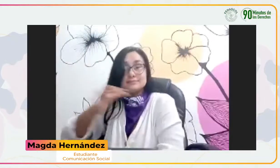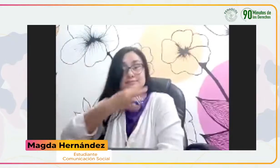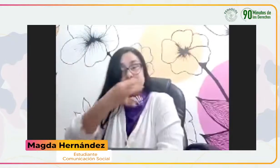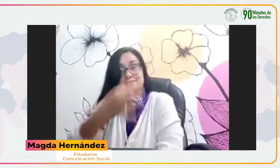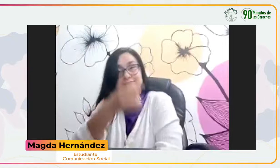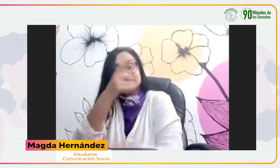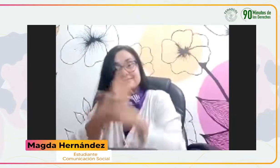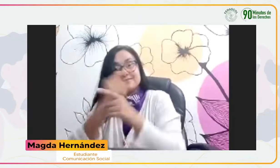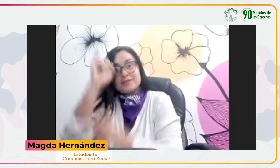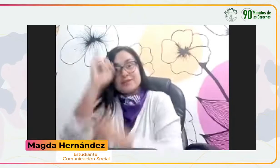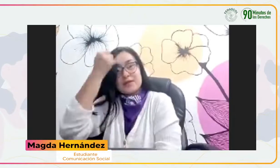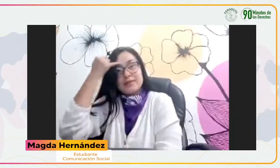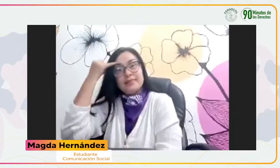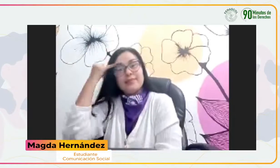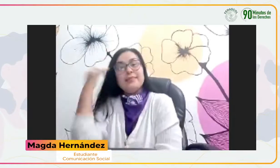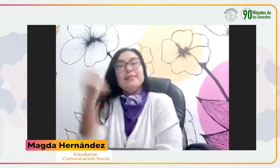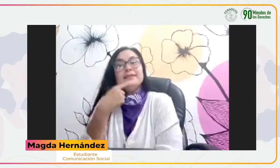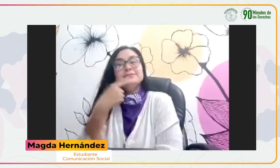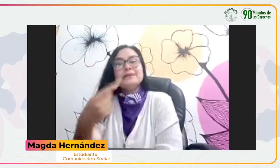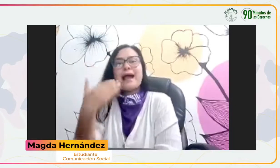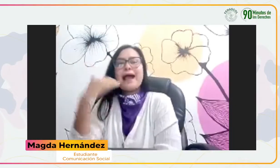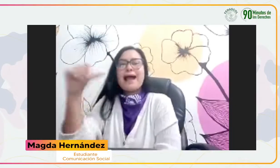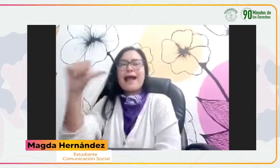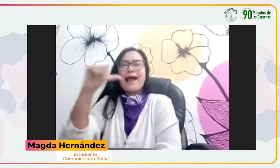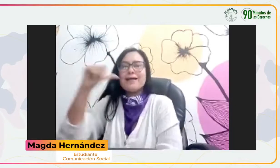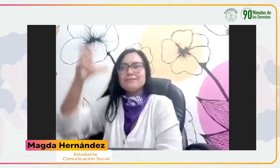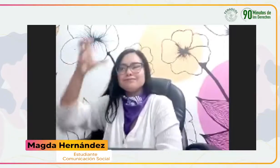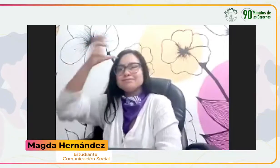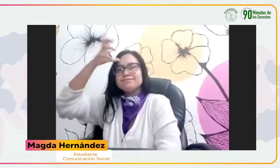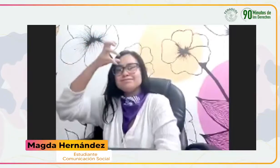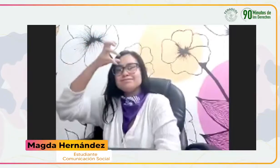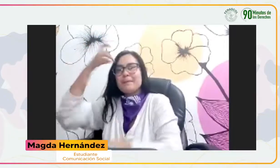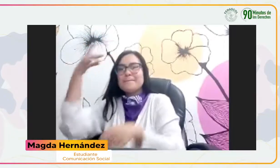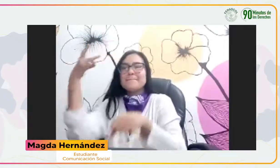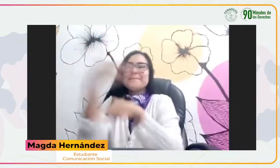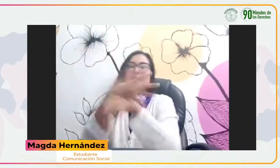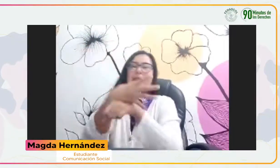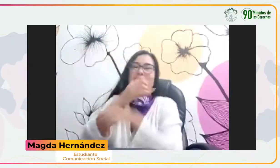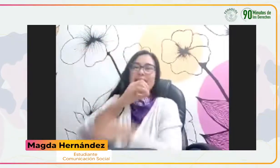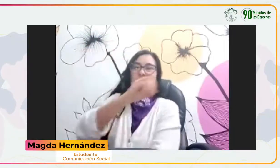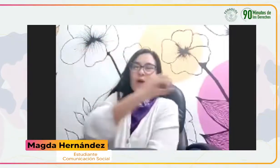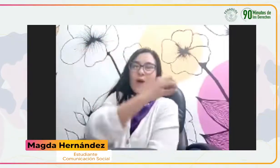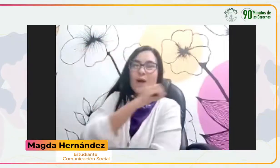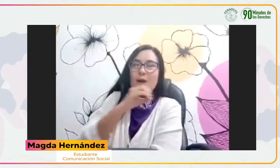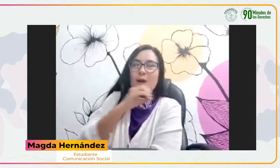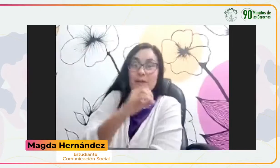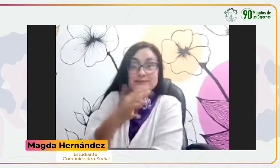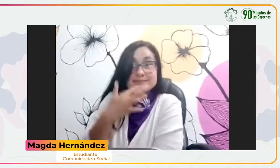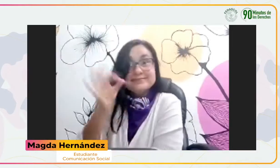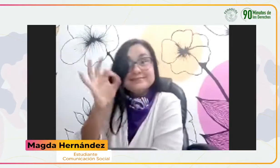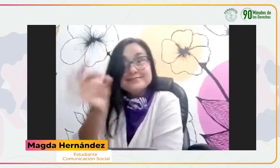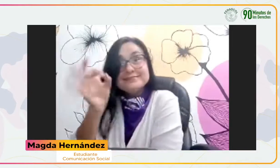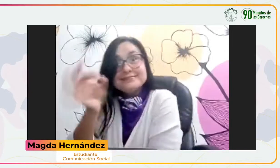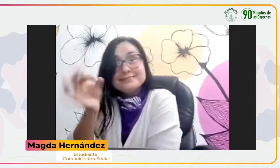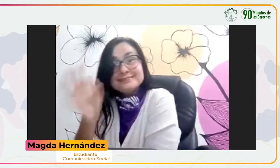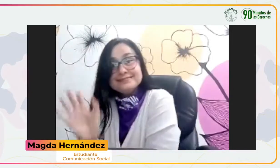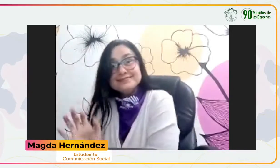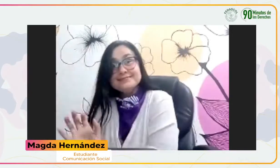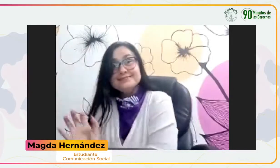el reconocimiento que se merecen y pues que debemos tener todas las mujeres sordas, que siempre decimos, bueno, es